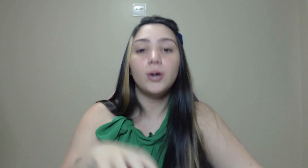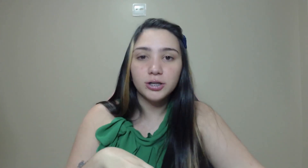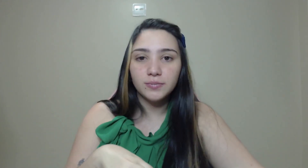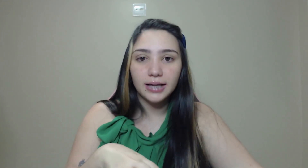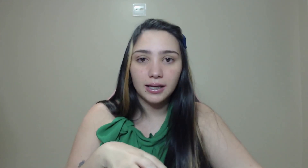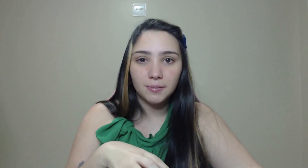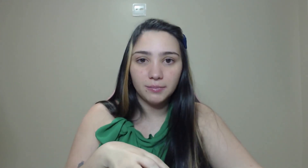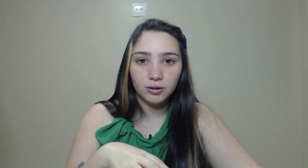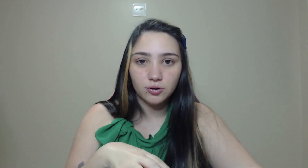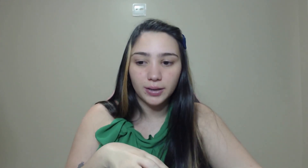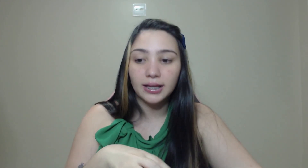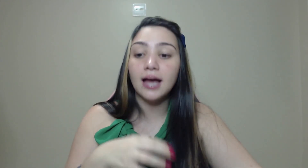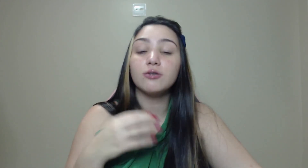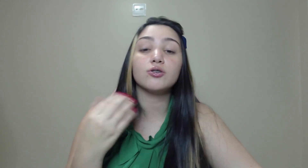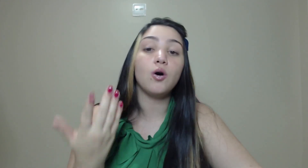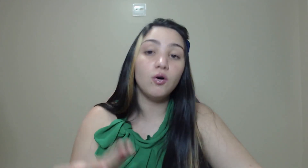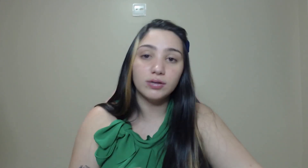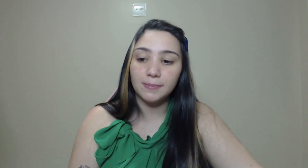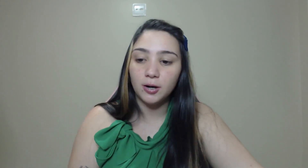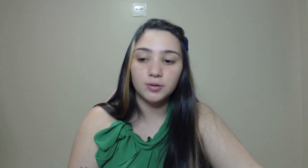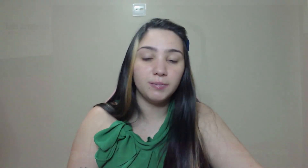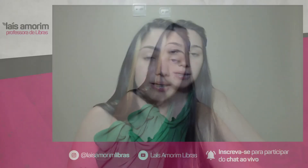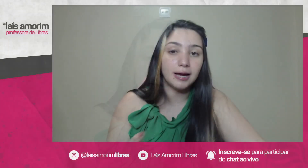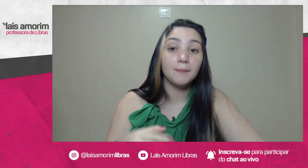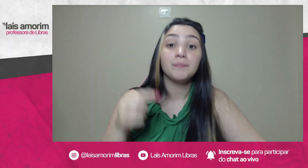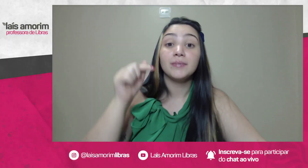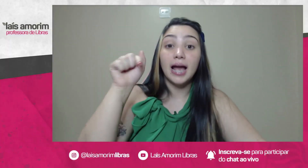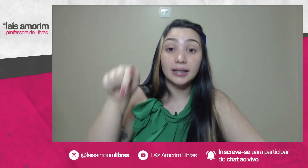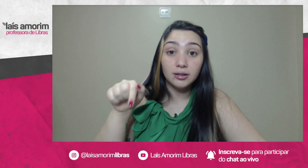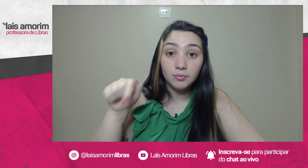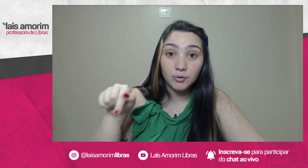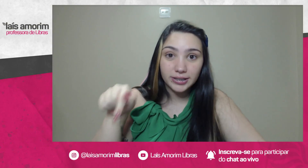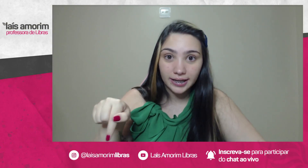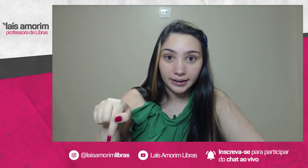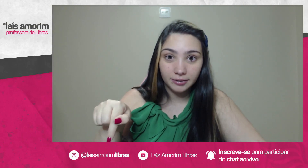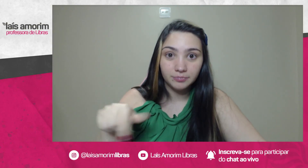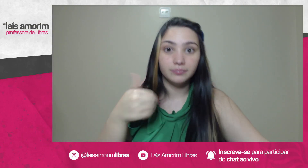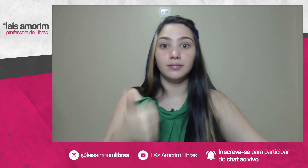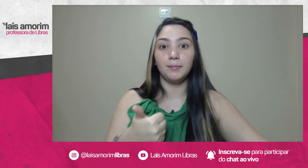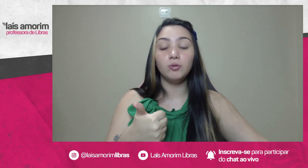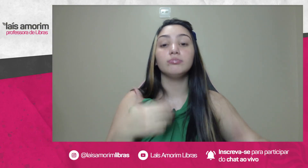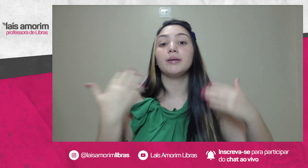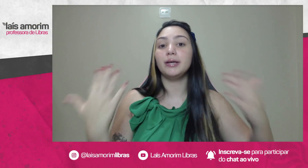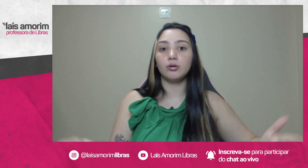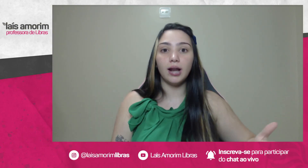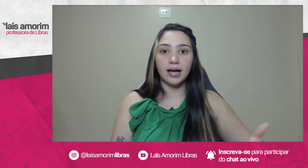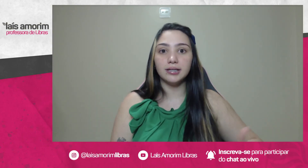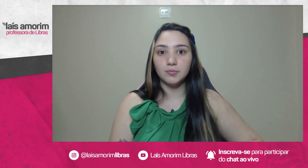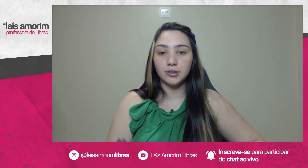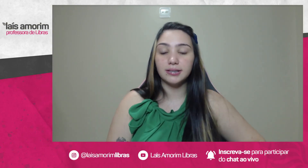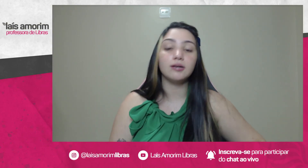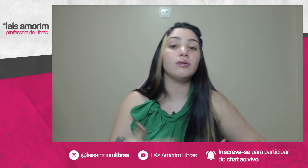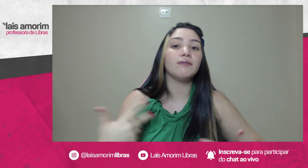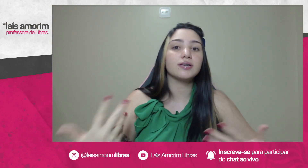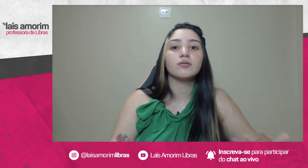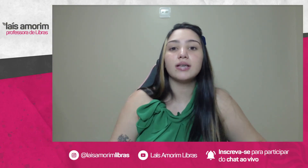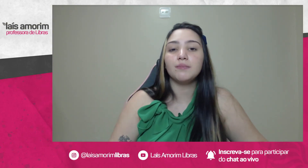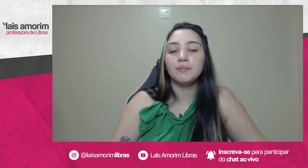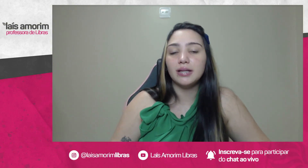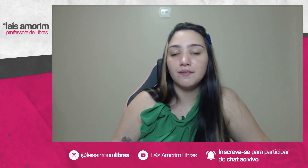mandar aqui para mim nos comentários, ou você pode me mandar aqui no meu Instagram, tá bom? Também tô lá à disposição, lá você consegue me mandar